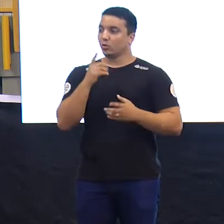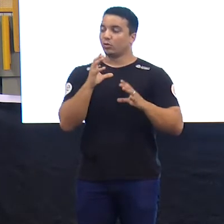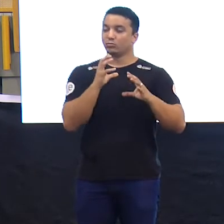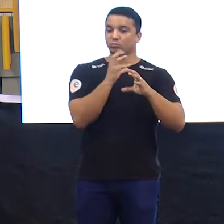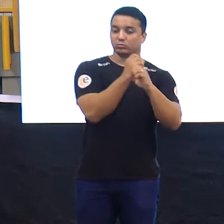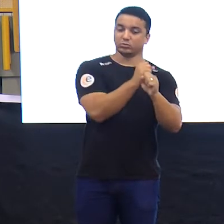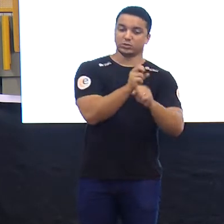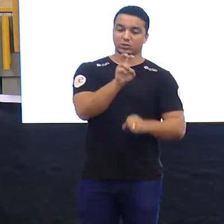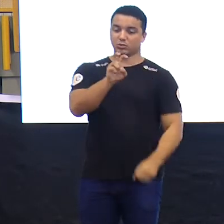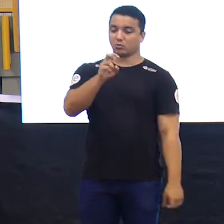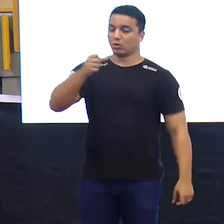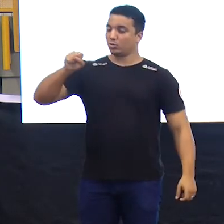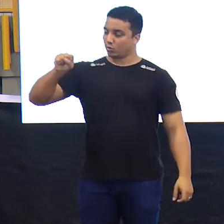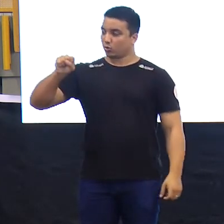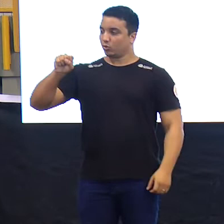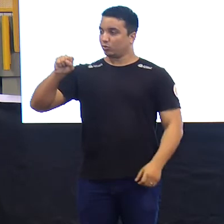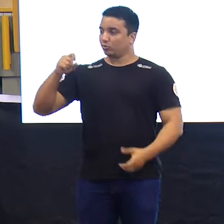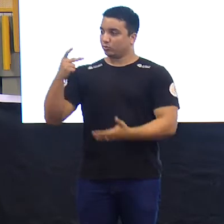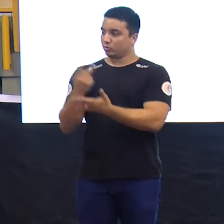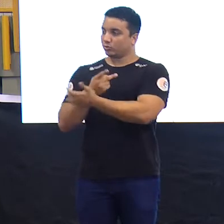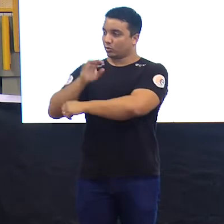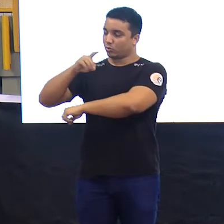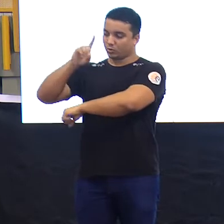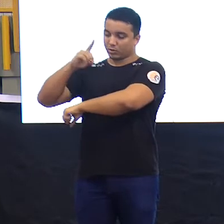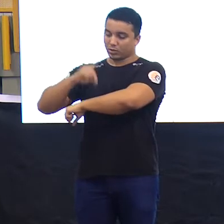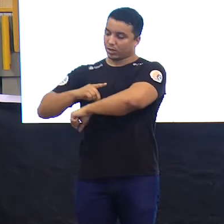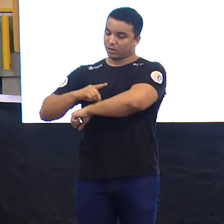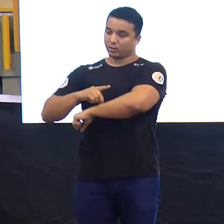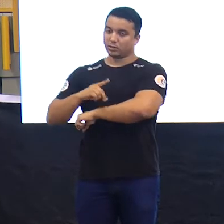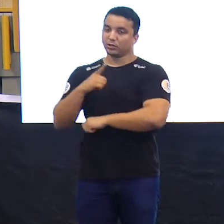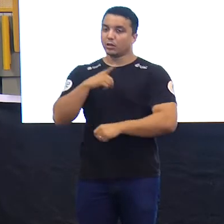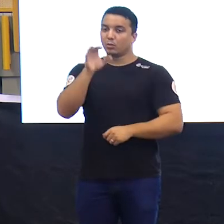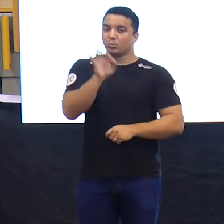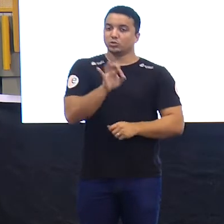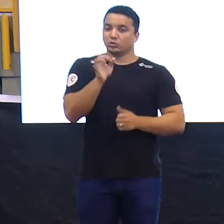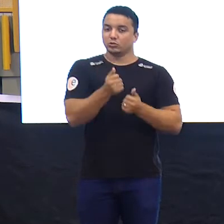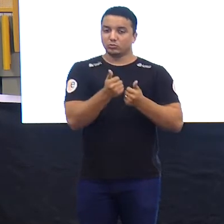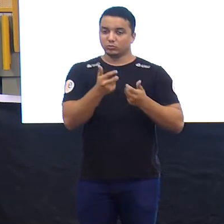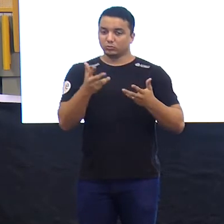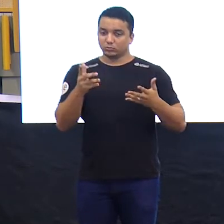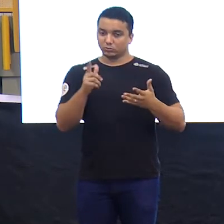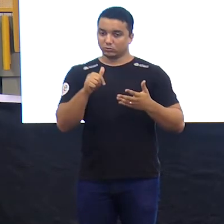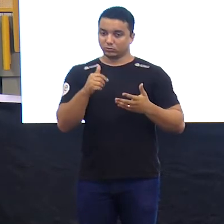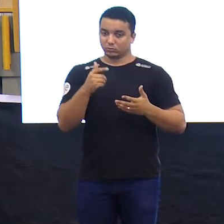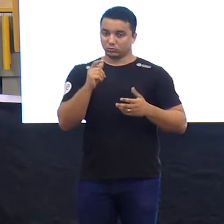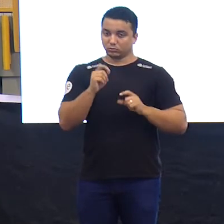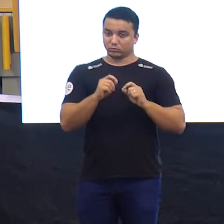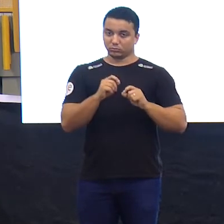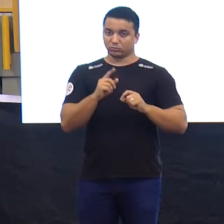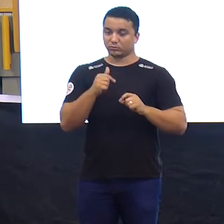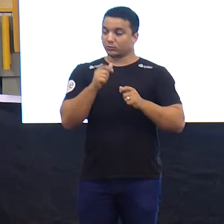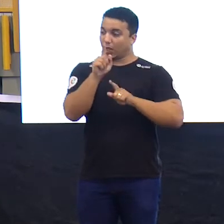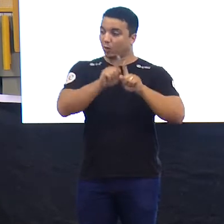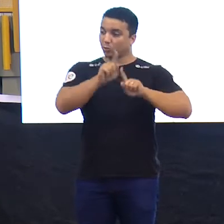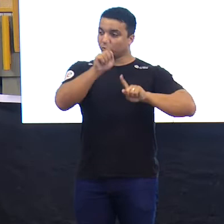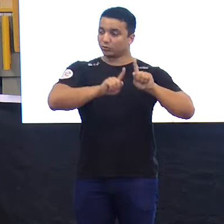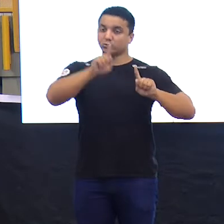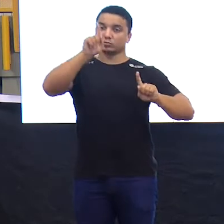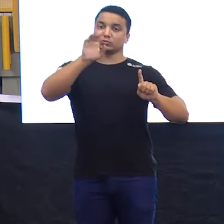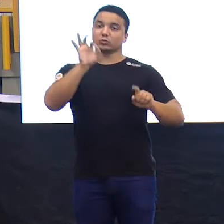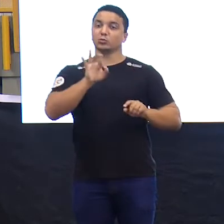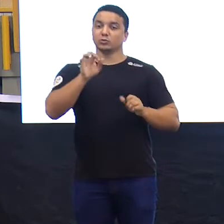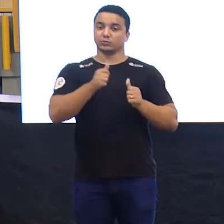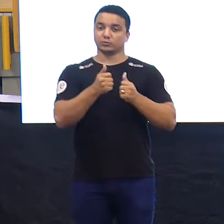registrados 58 casos. De quantos por cento foi o crescimento? Entendeu a história?